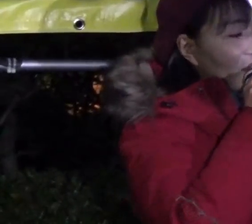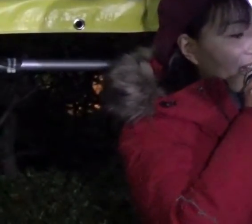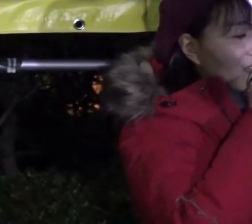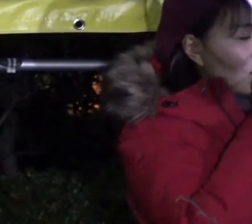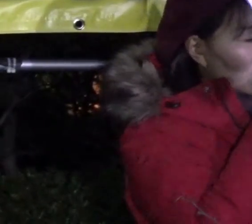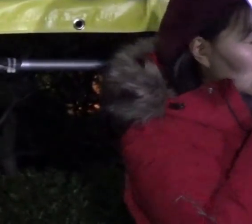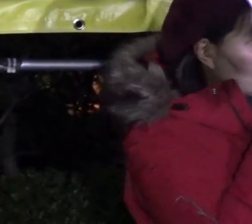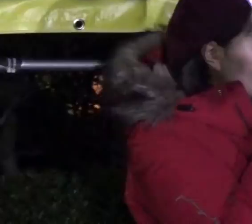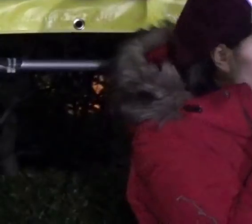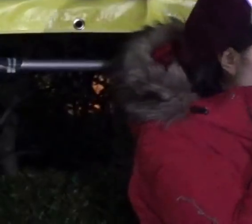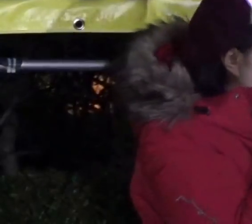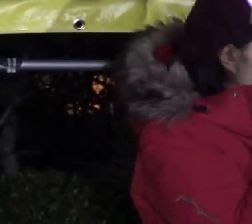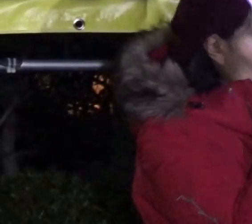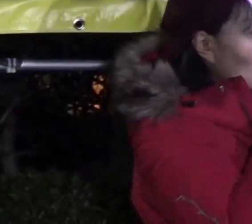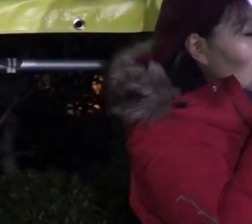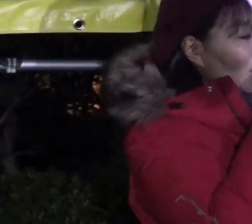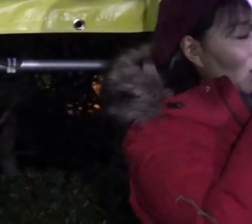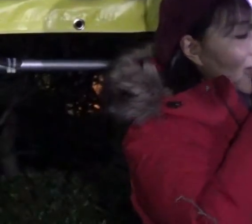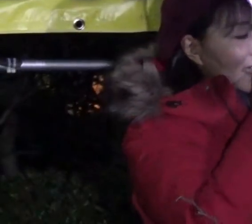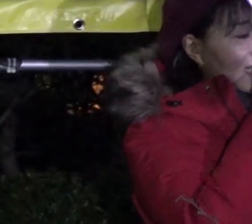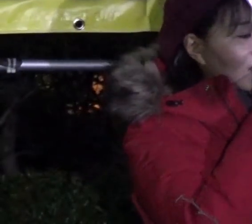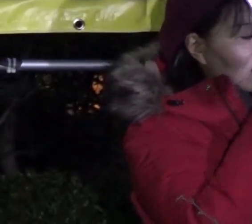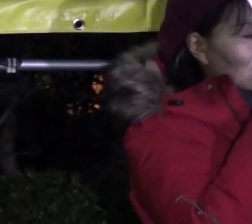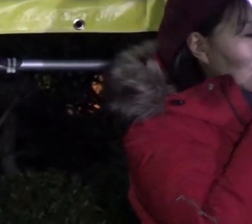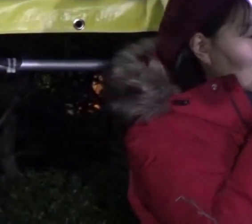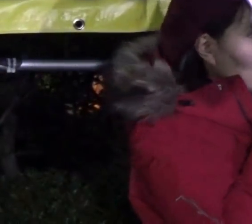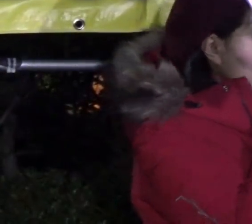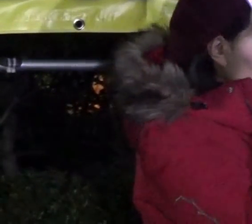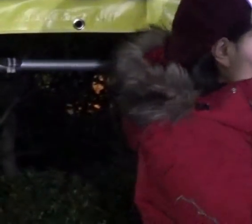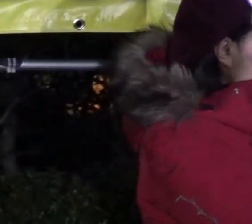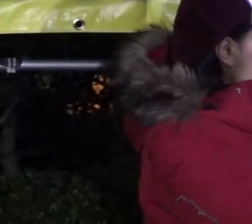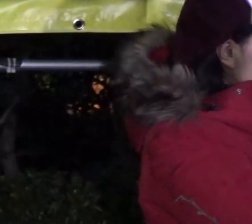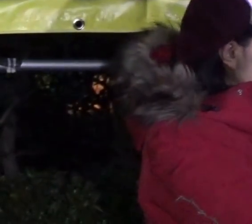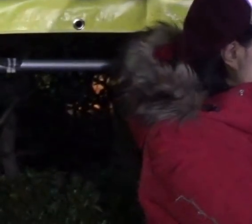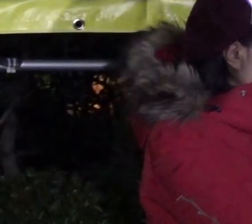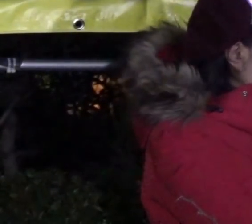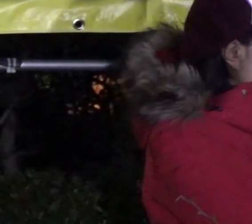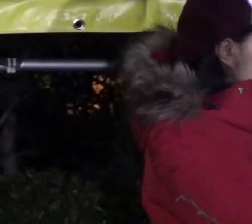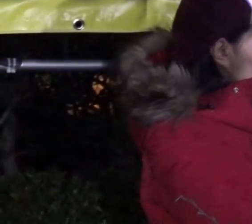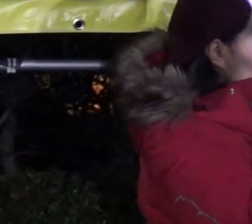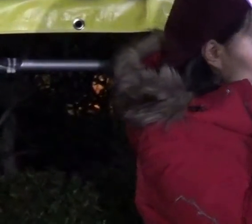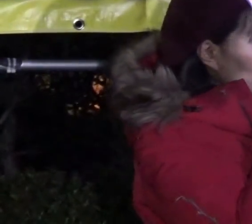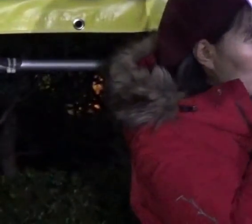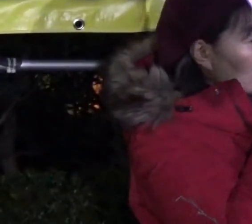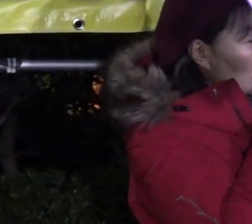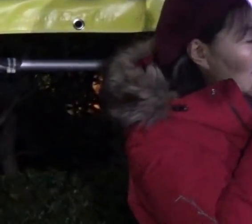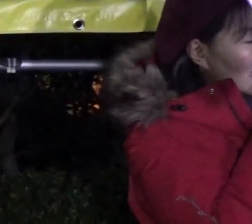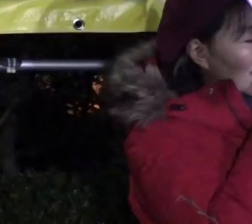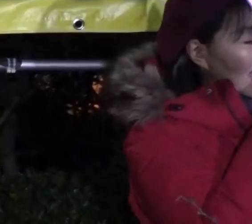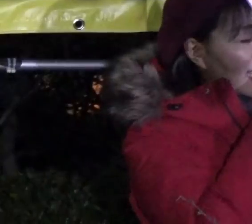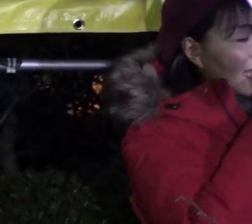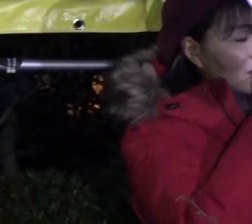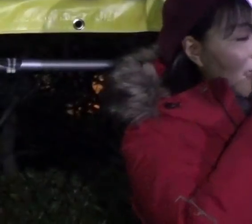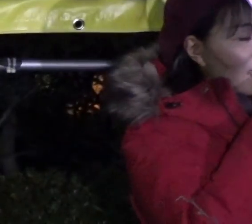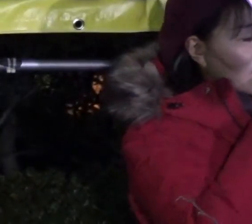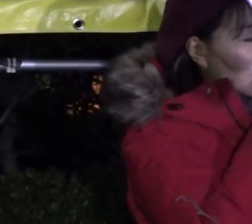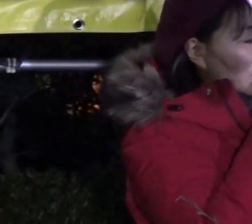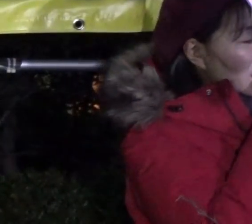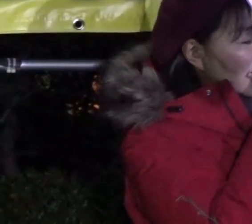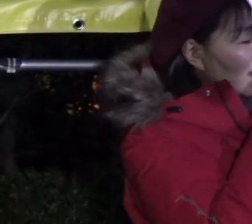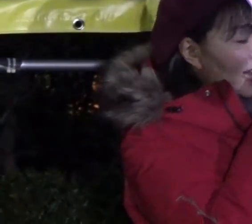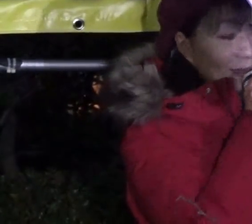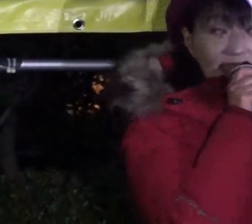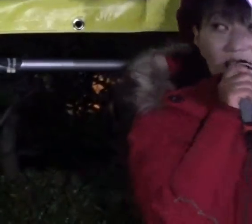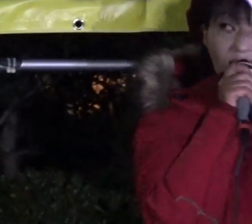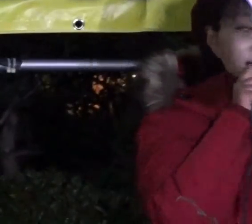様のご健康とご活躍、ご成功をお祈りしています。苫小牧駒沢大学名誉教